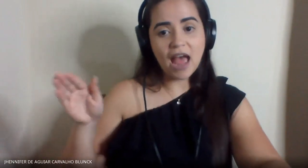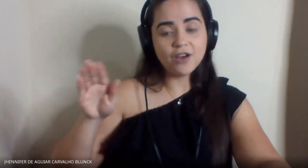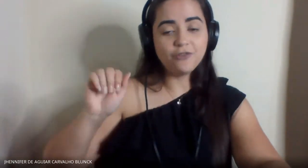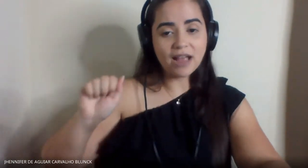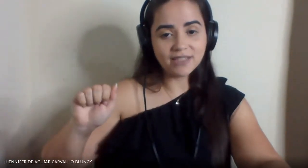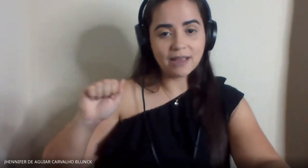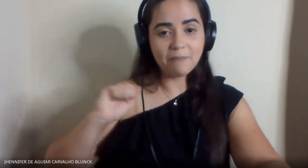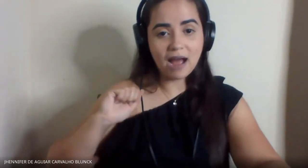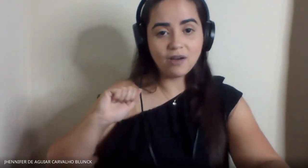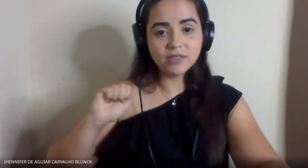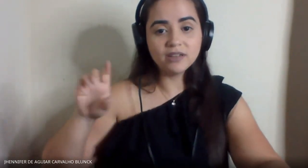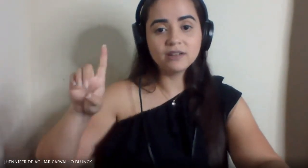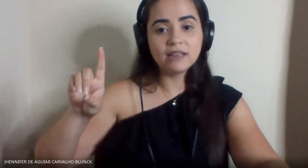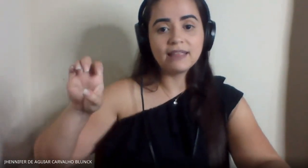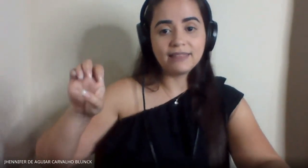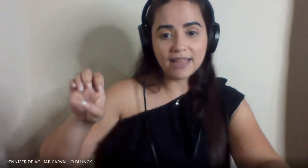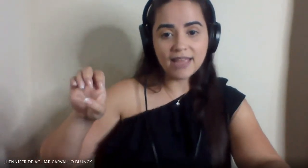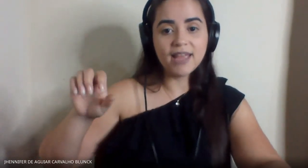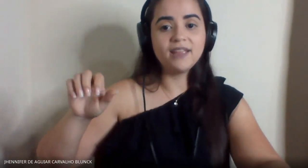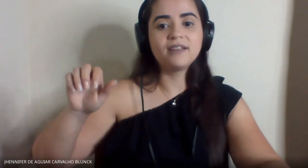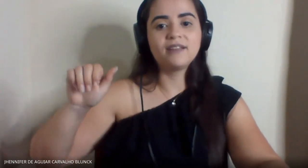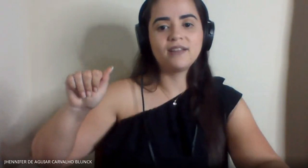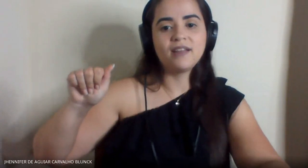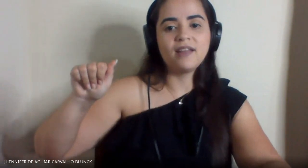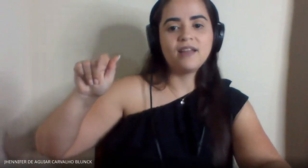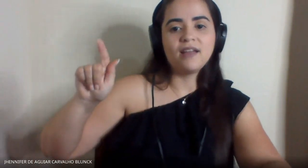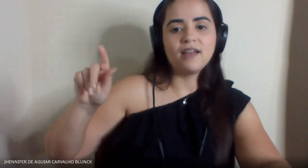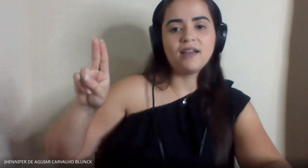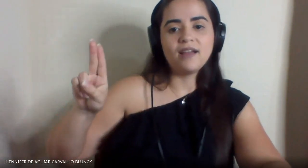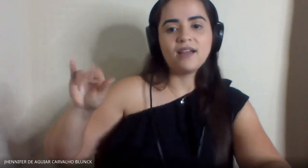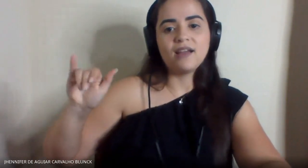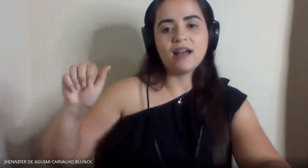Jennifer, aí eu faço essa pausa de